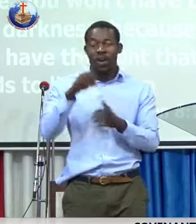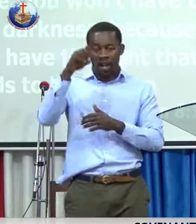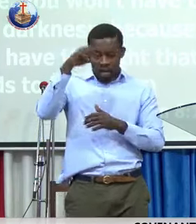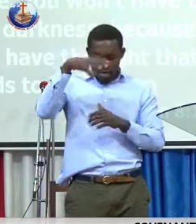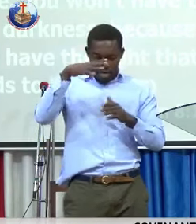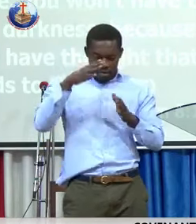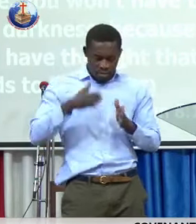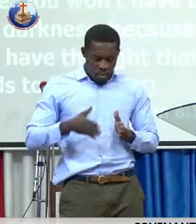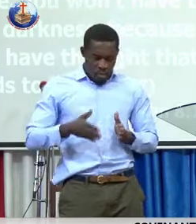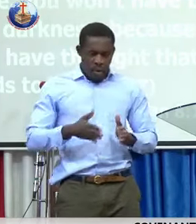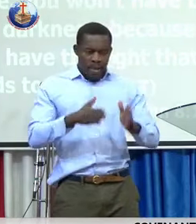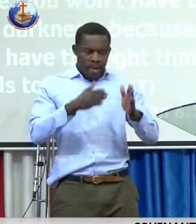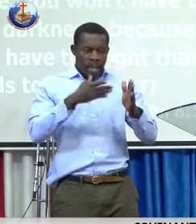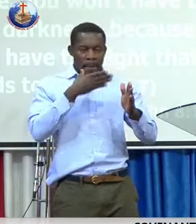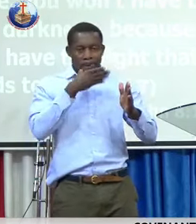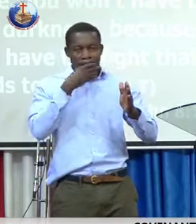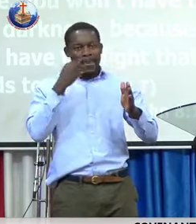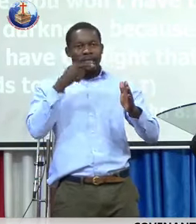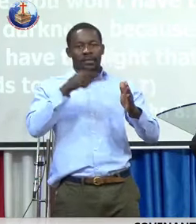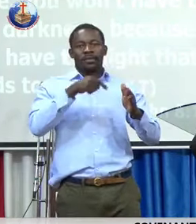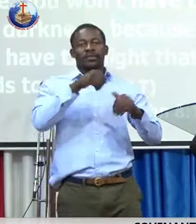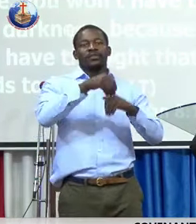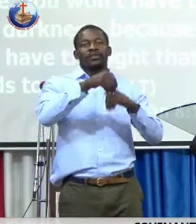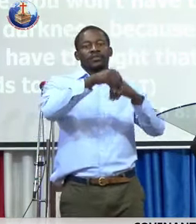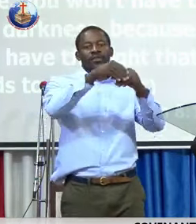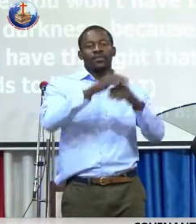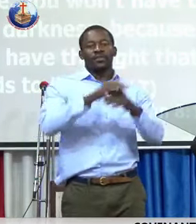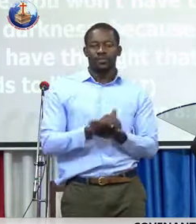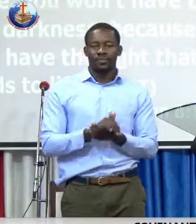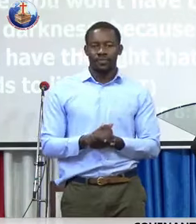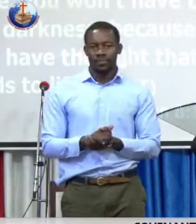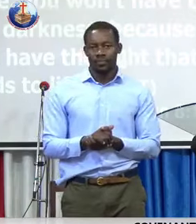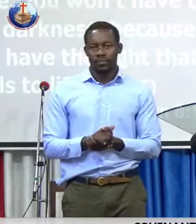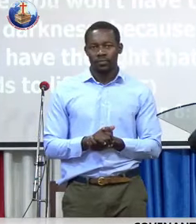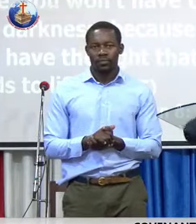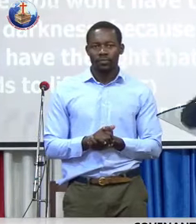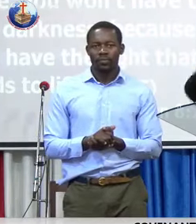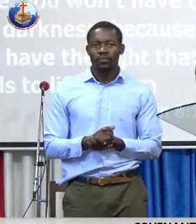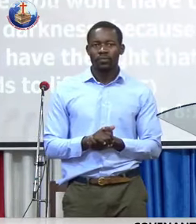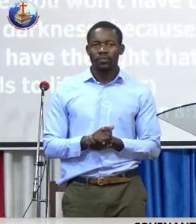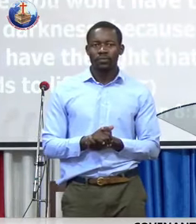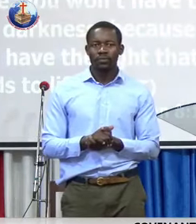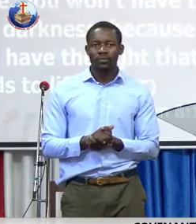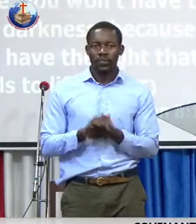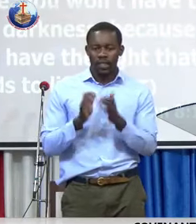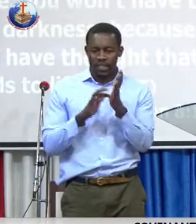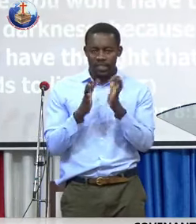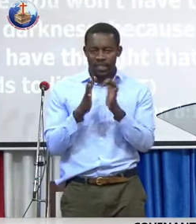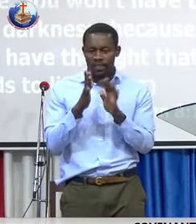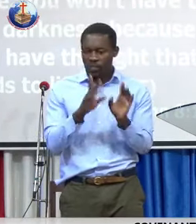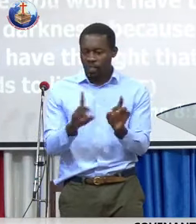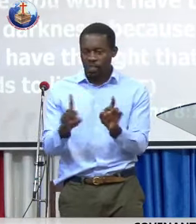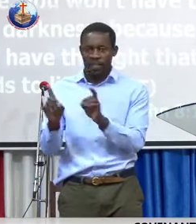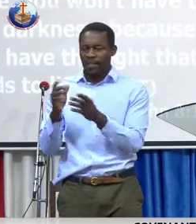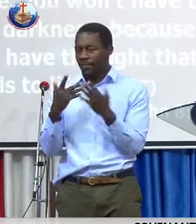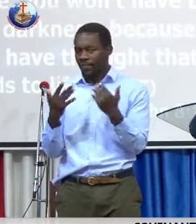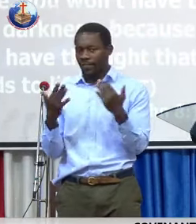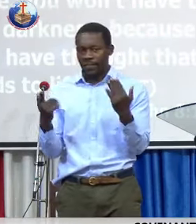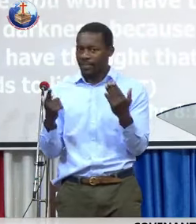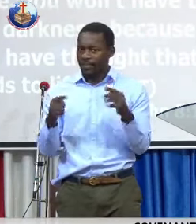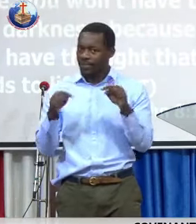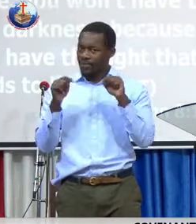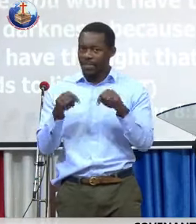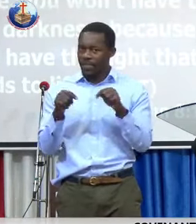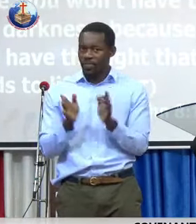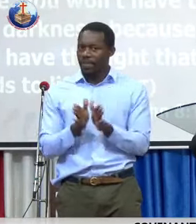follow. Alikuwa sasa nuru kwa kumuonyesha njia ya kufuata. And by Jesus doing these things in public, na kwa